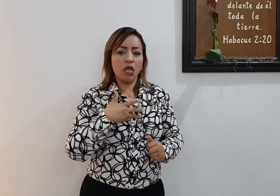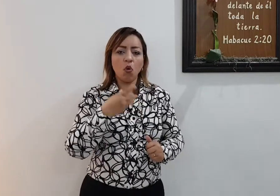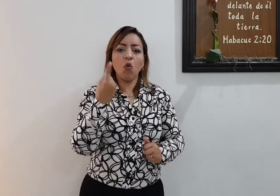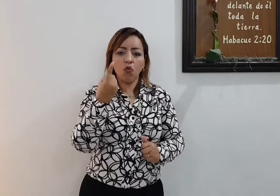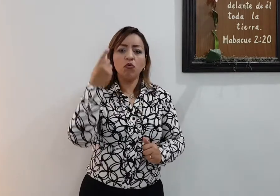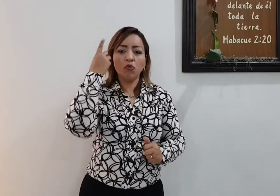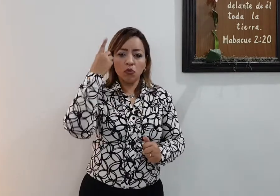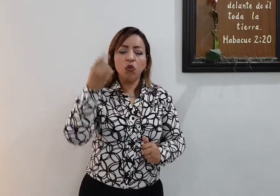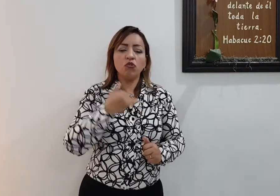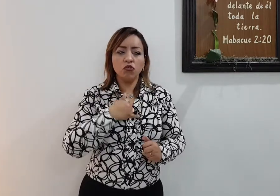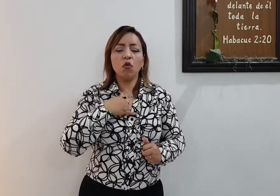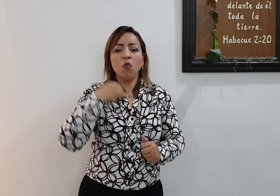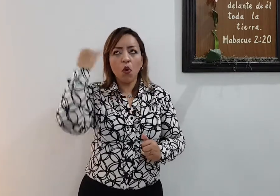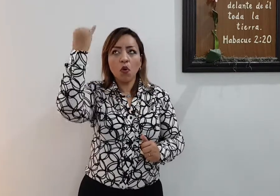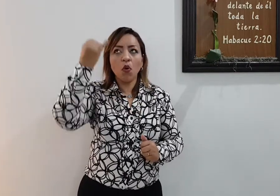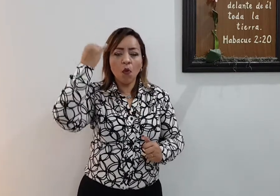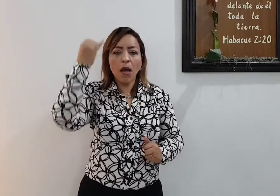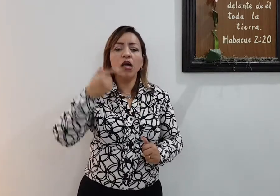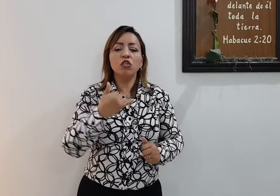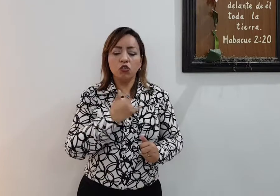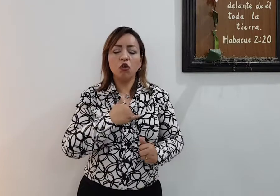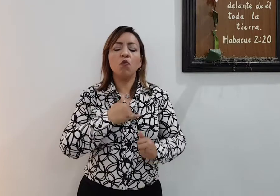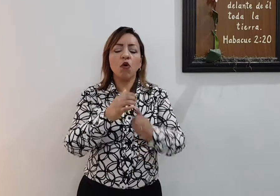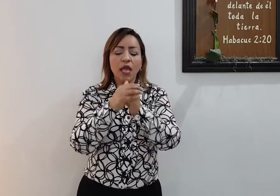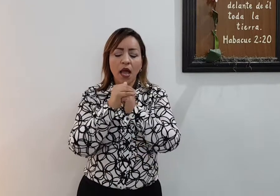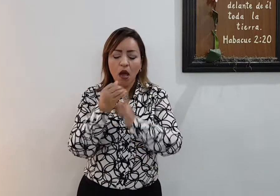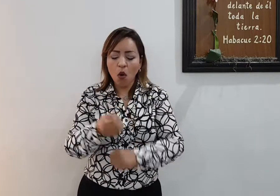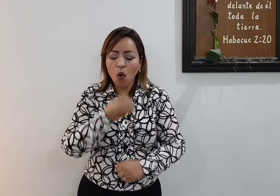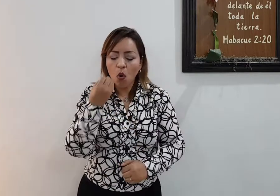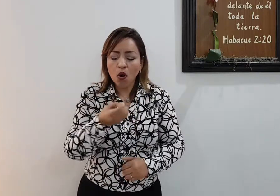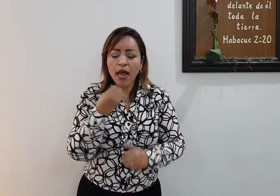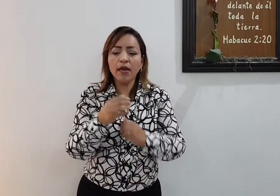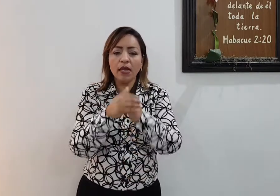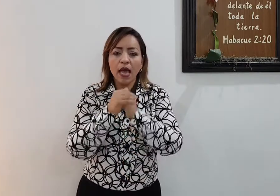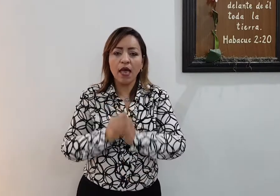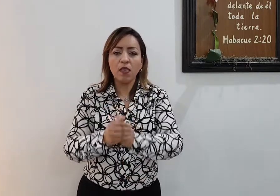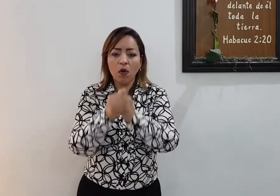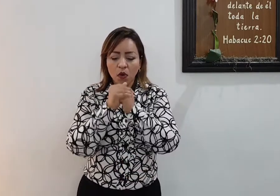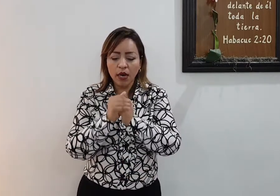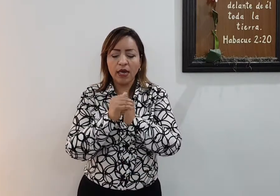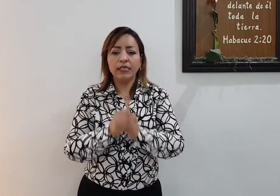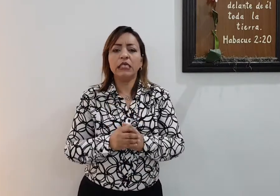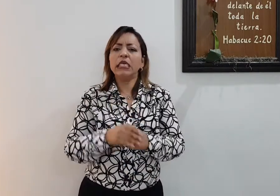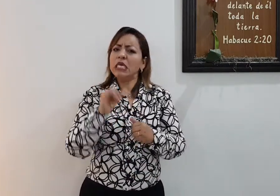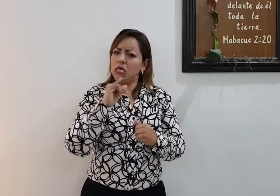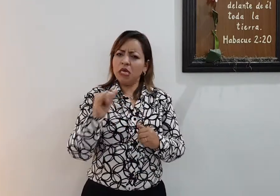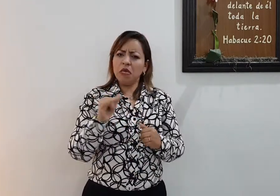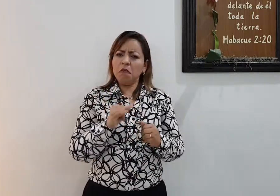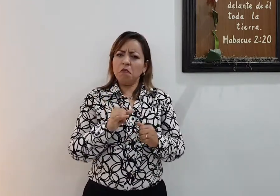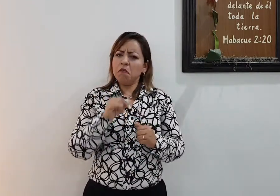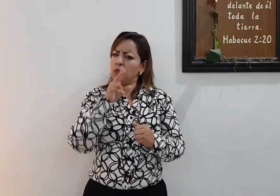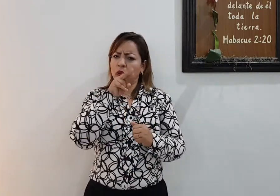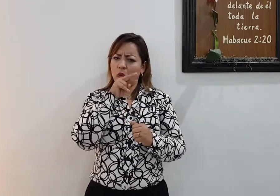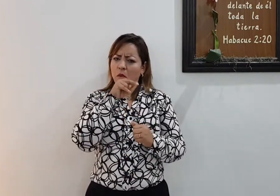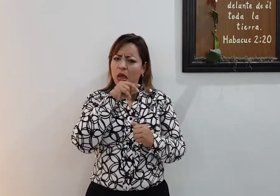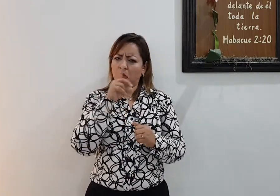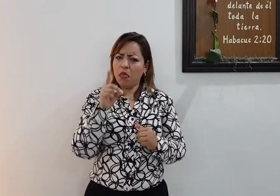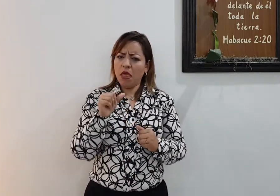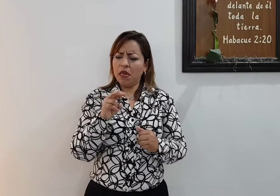había sido firmado, entró en su casa, y abiertas las ventanas de su cámara que daban hacia